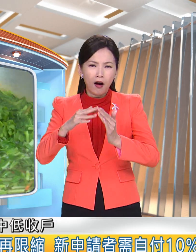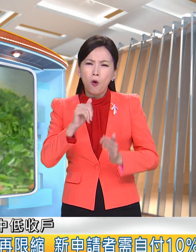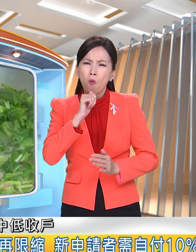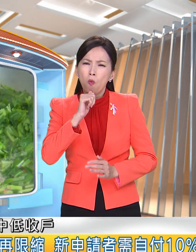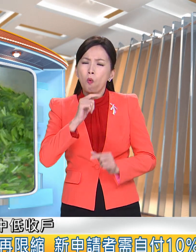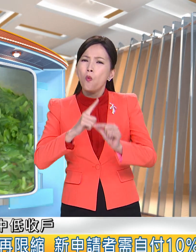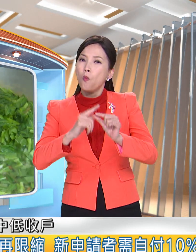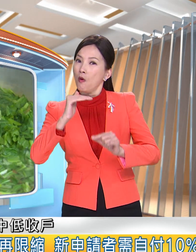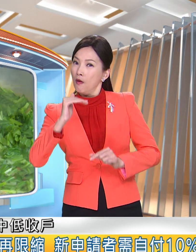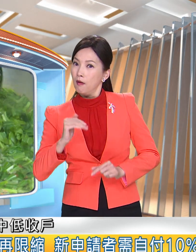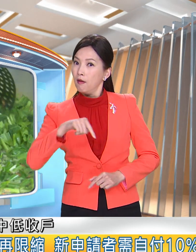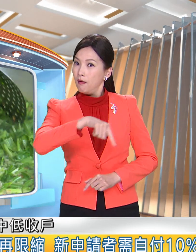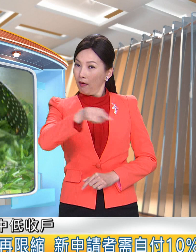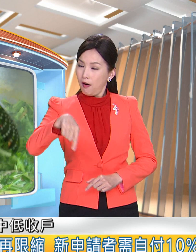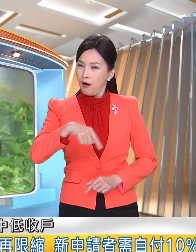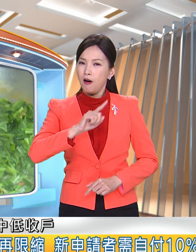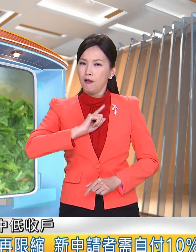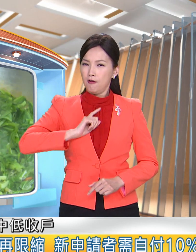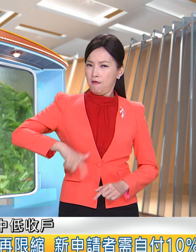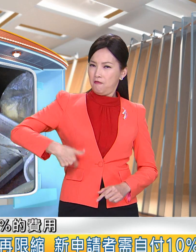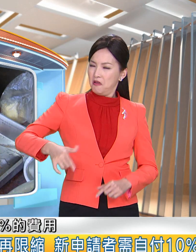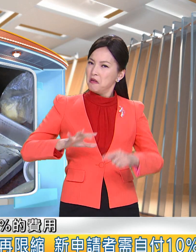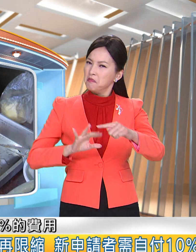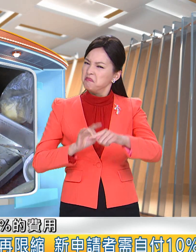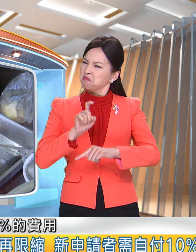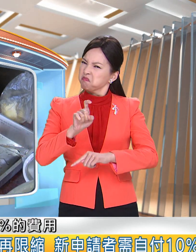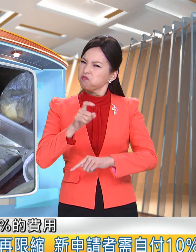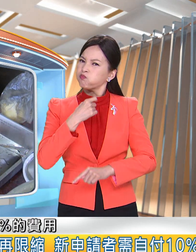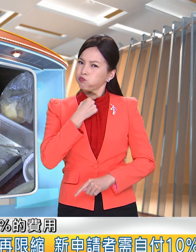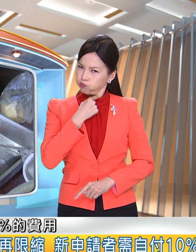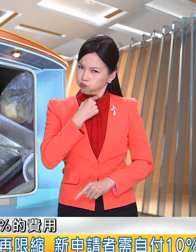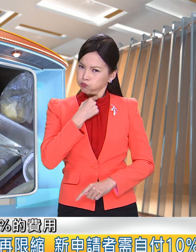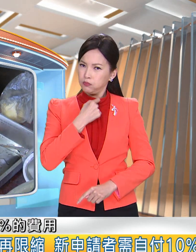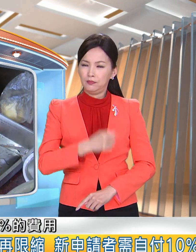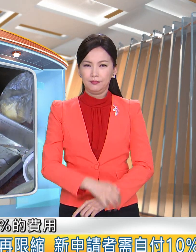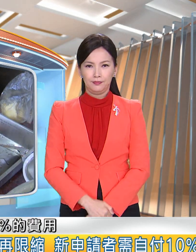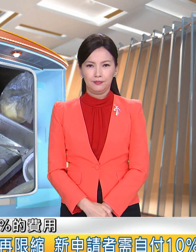来新申请的中低收入户可能要自付10%的费用。